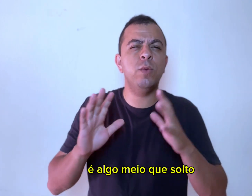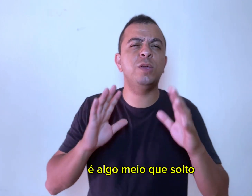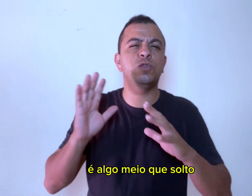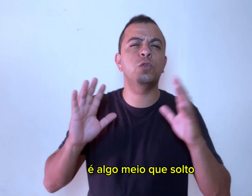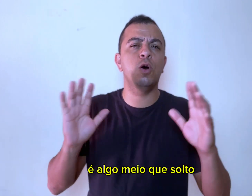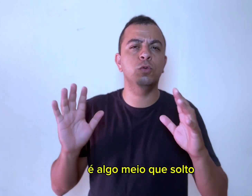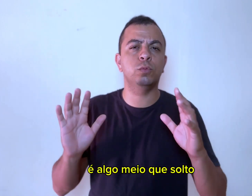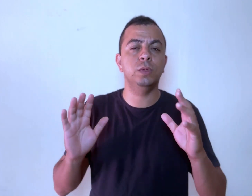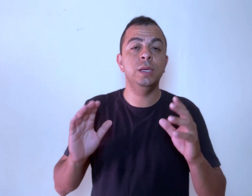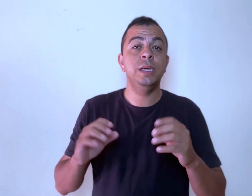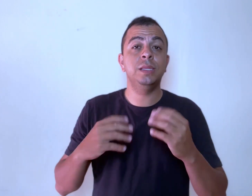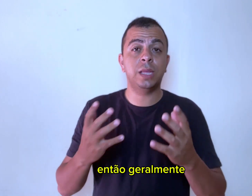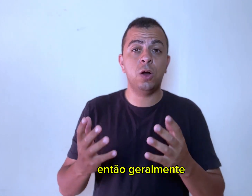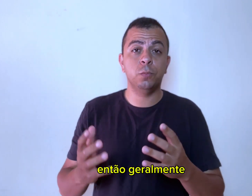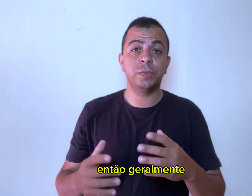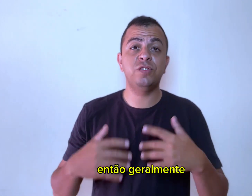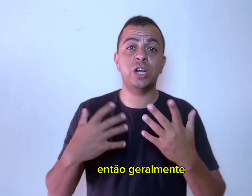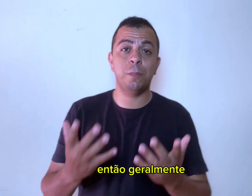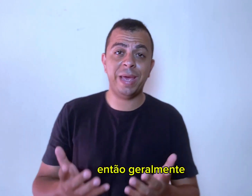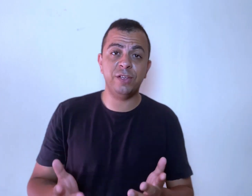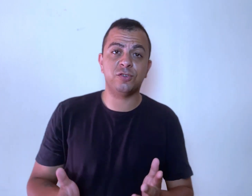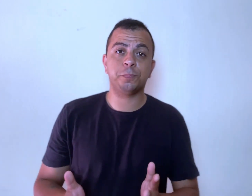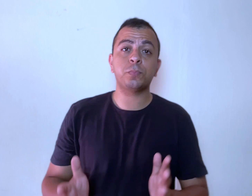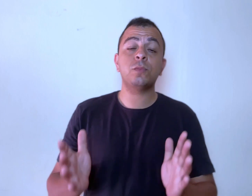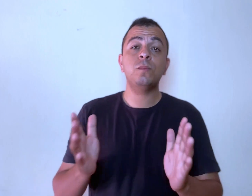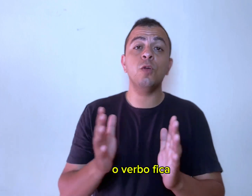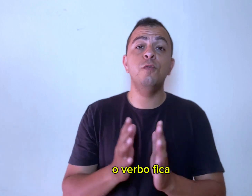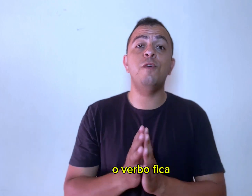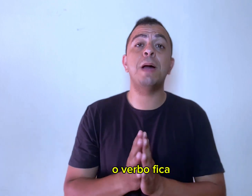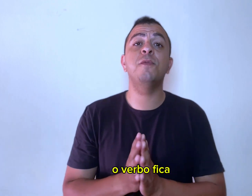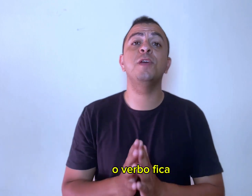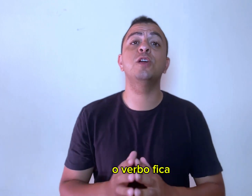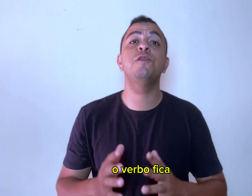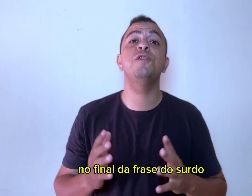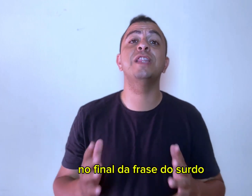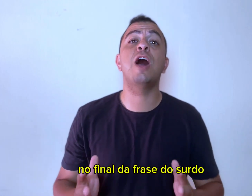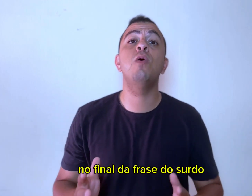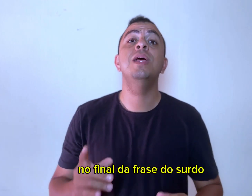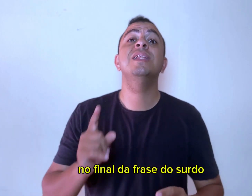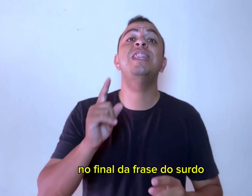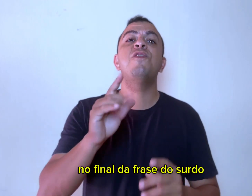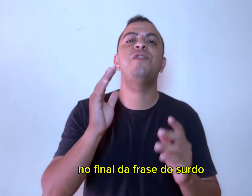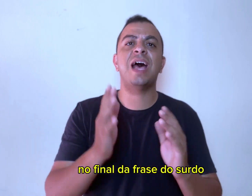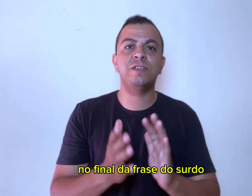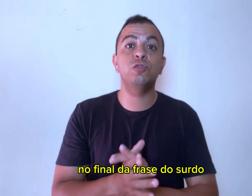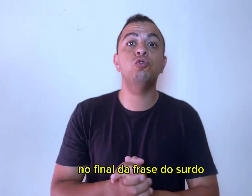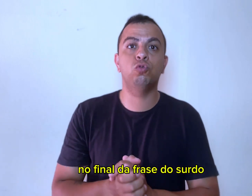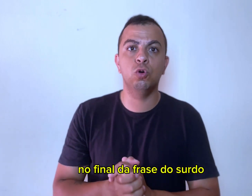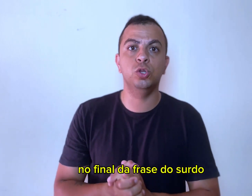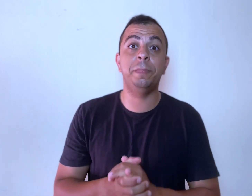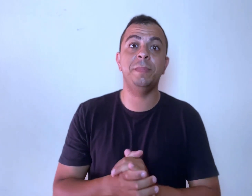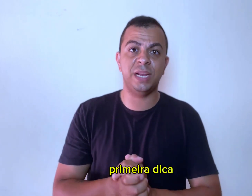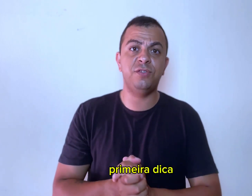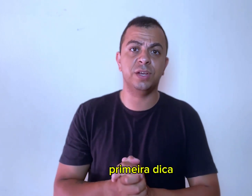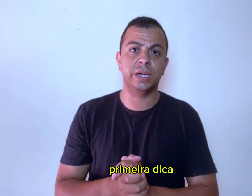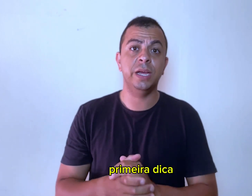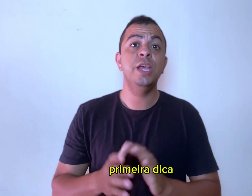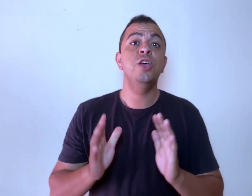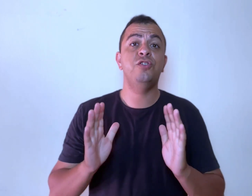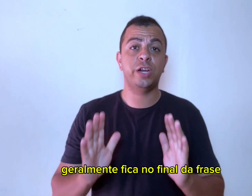que solto. Então, geralmente, o verbo fica no final da frase do surdo. Primeira dica.